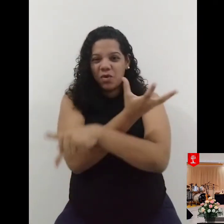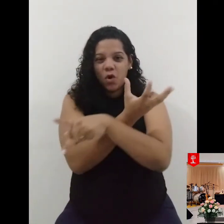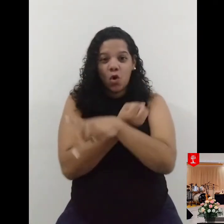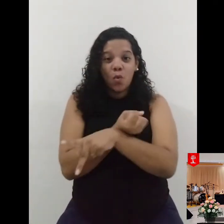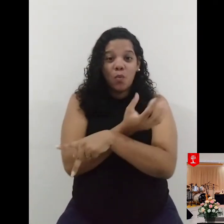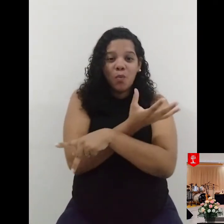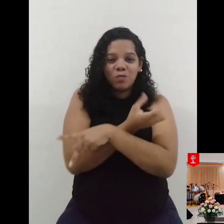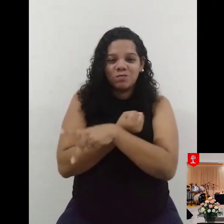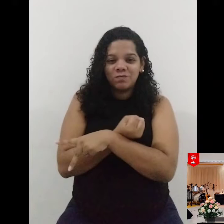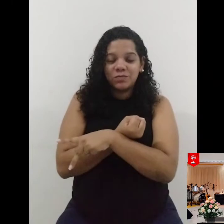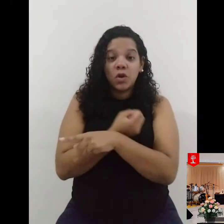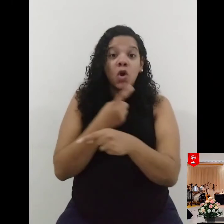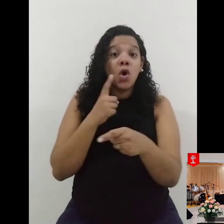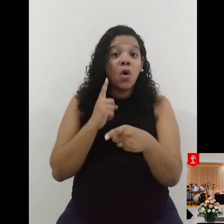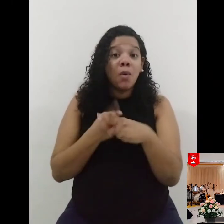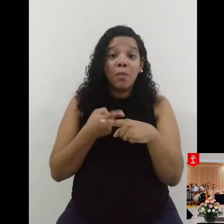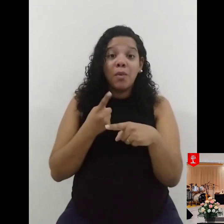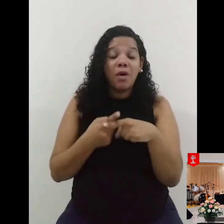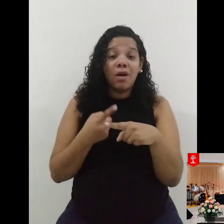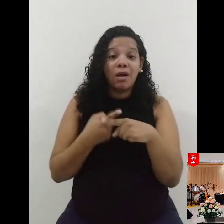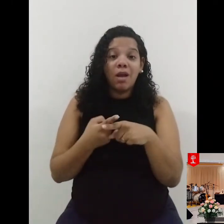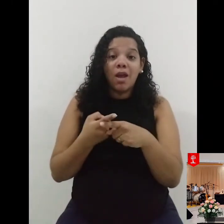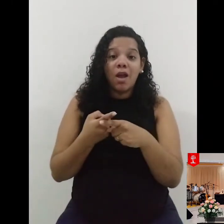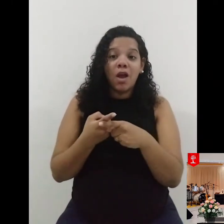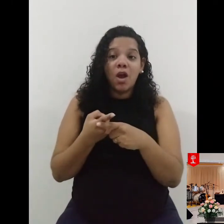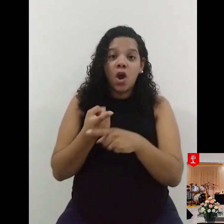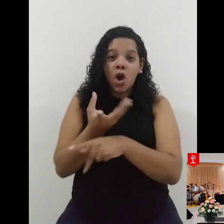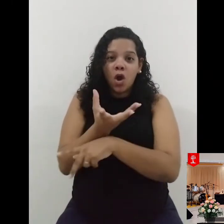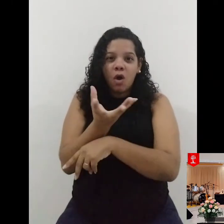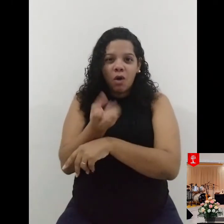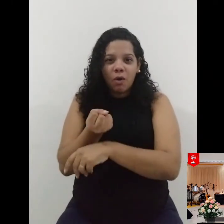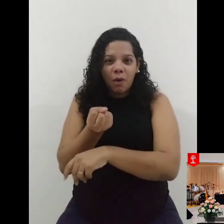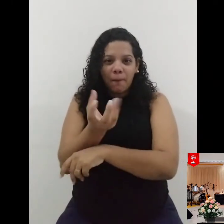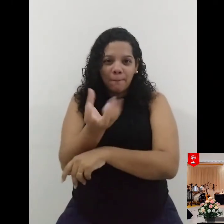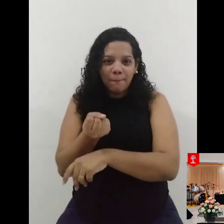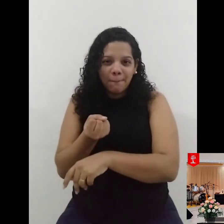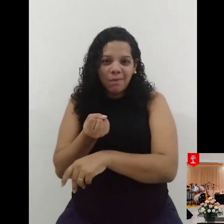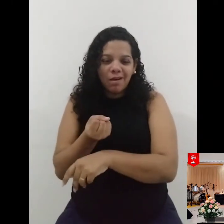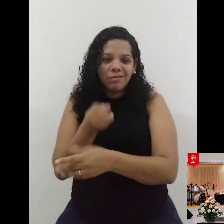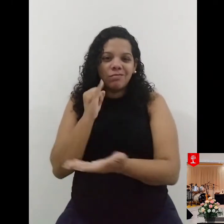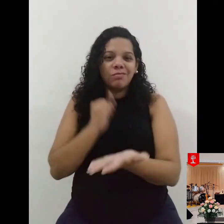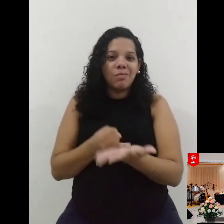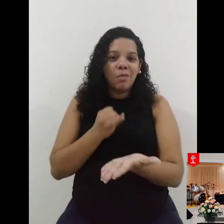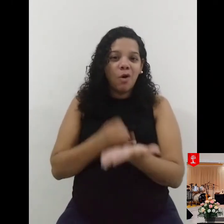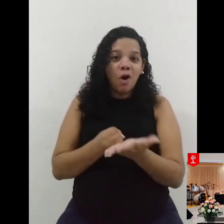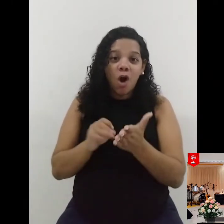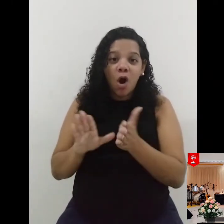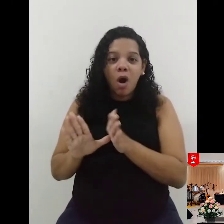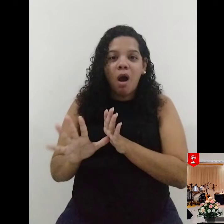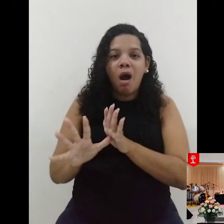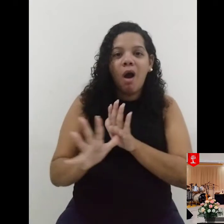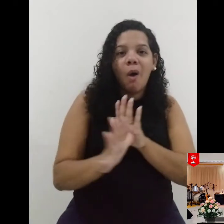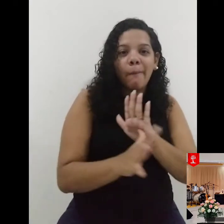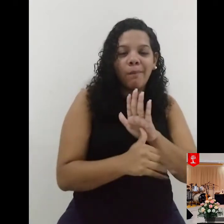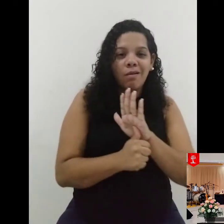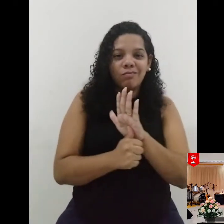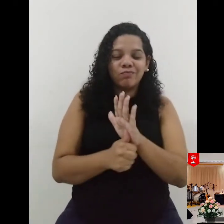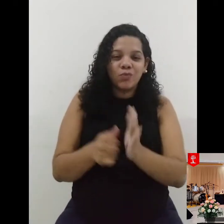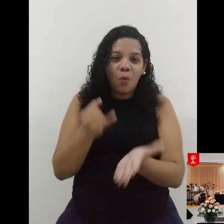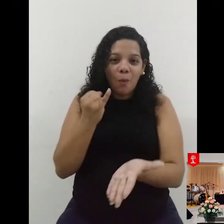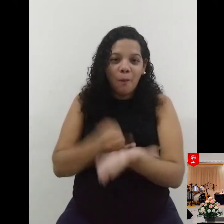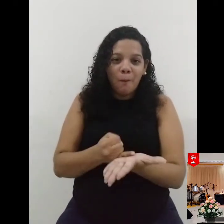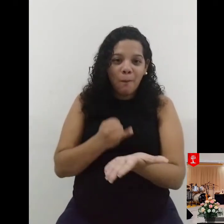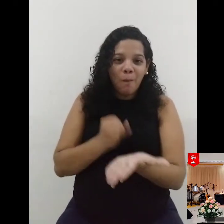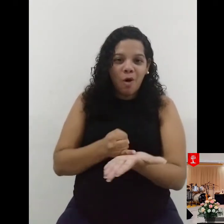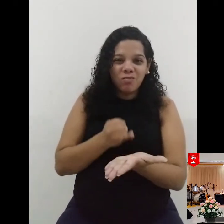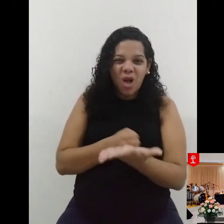quando teve um encontro com Jesus, e na sua casa, que Jesus foi lá, ele disse: se eu tenho defraudado, roubado alguém, vou restituir 4 vezes,